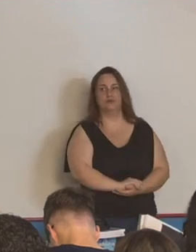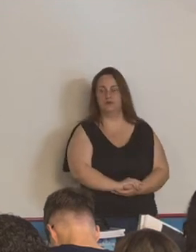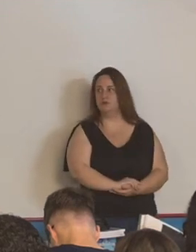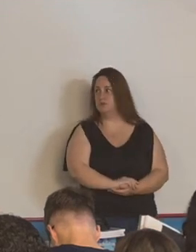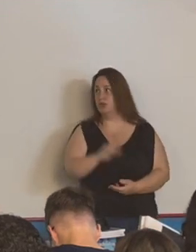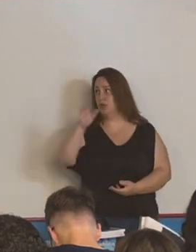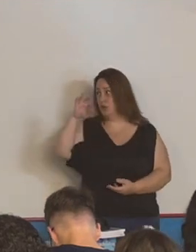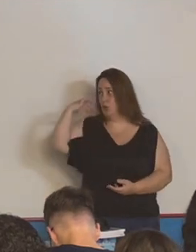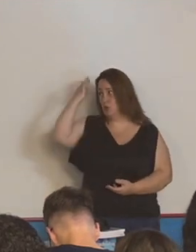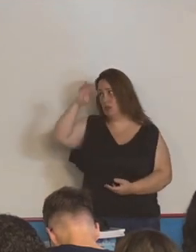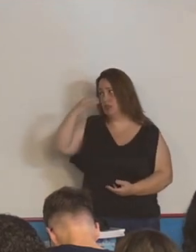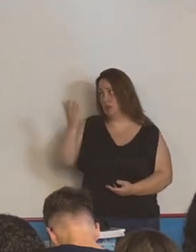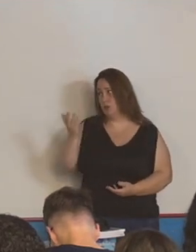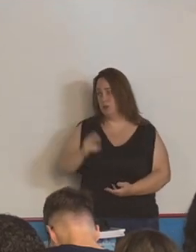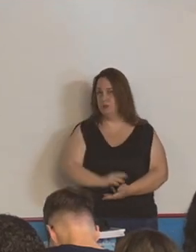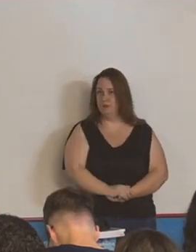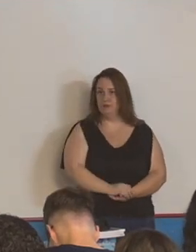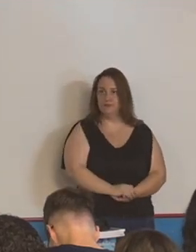o Santos, né?